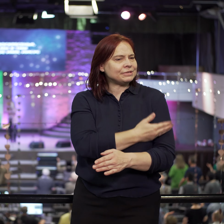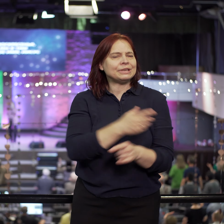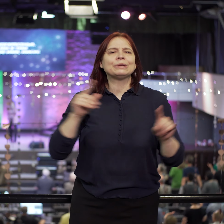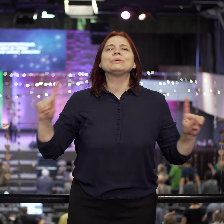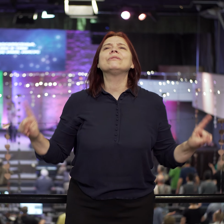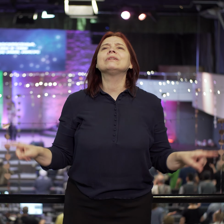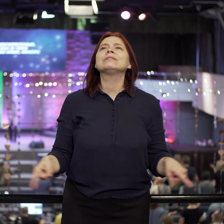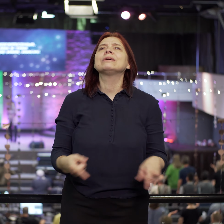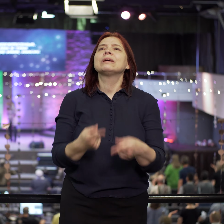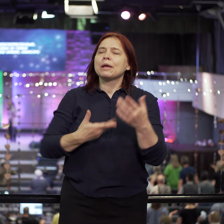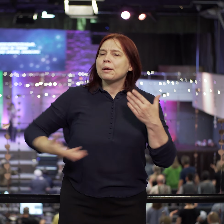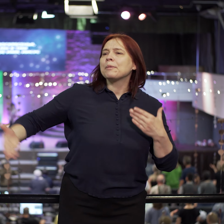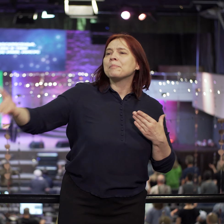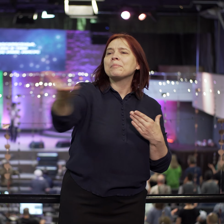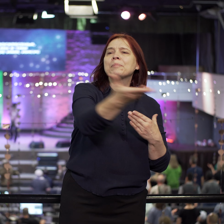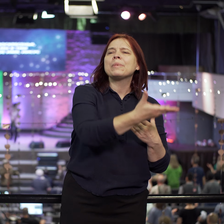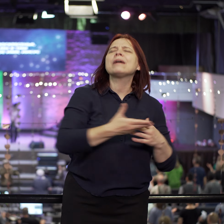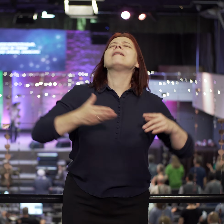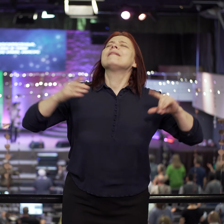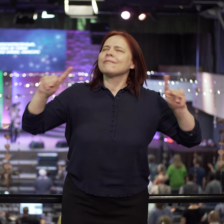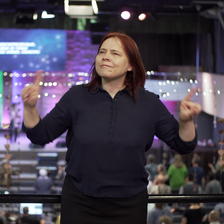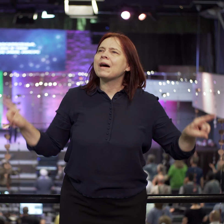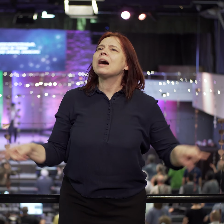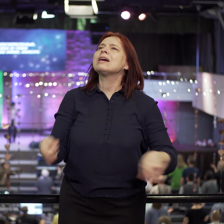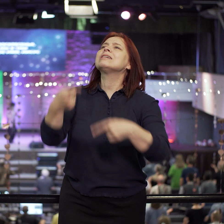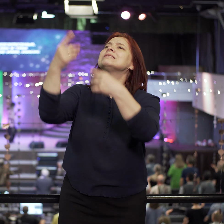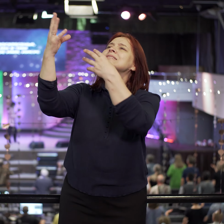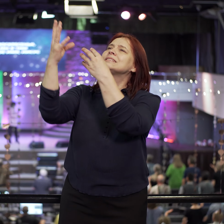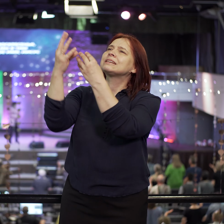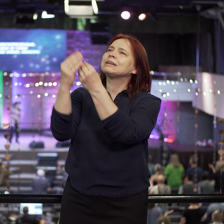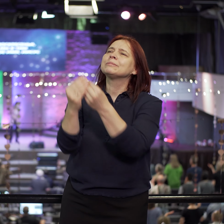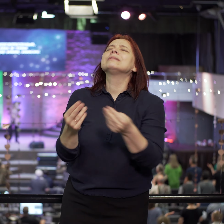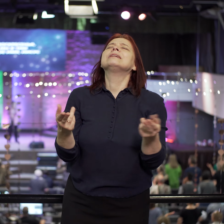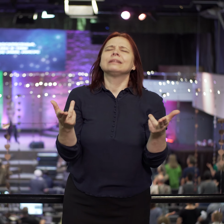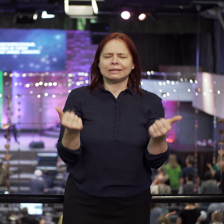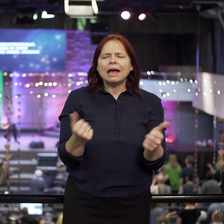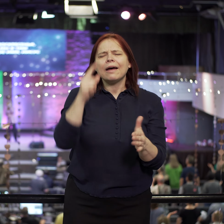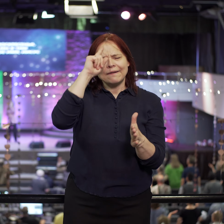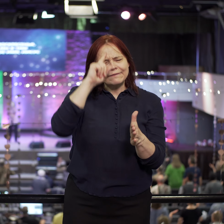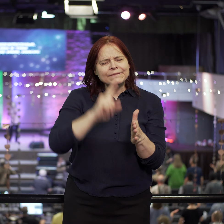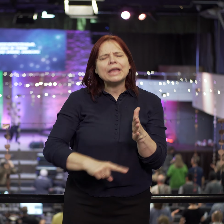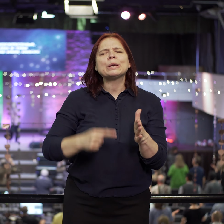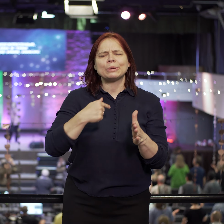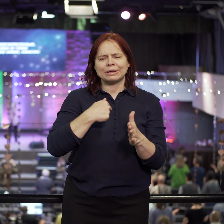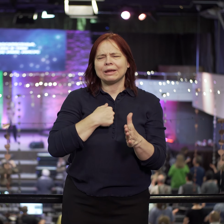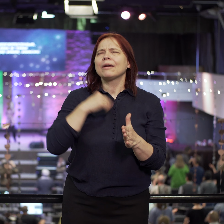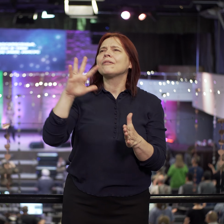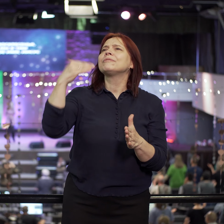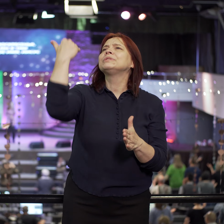воскресения, воскреснем мы в Тебе. Да, верю я в